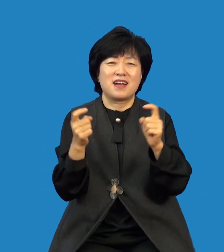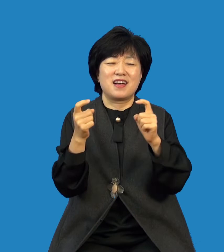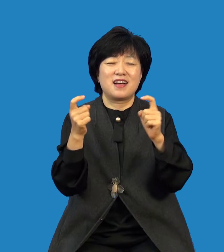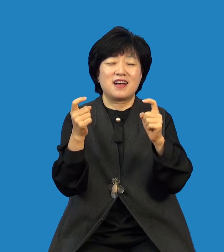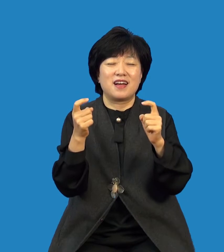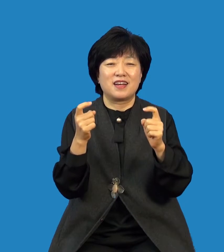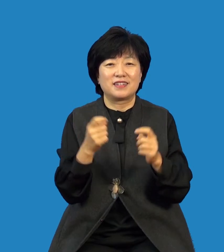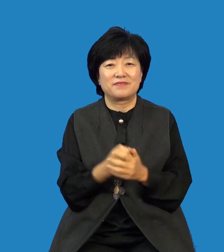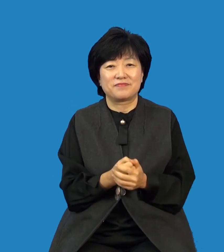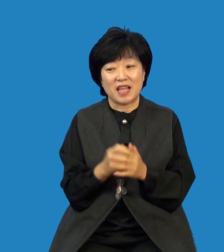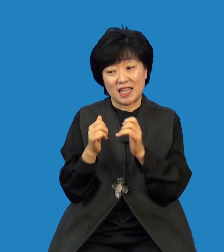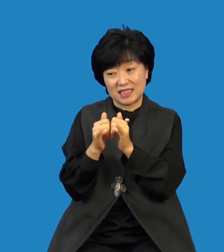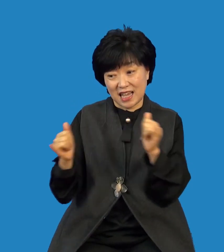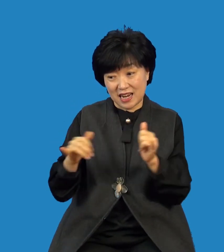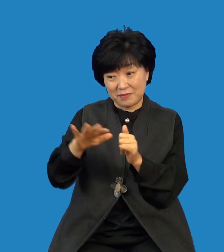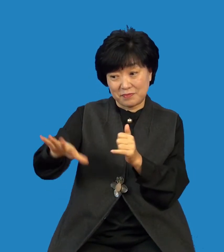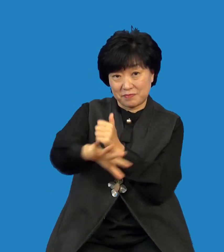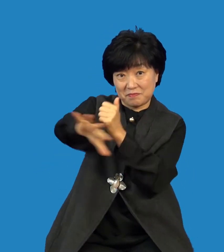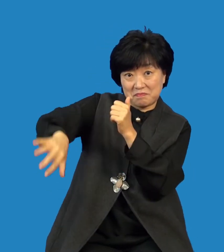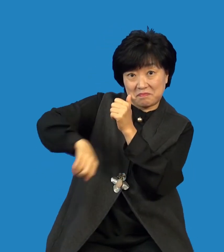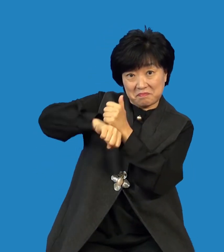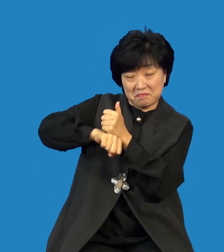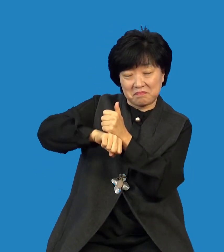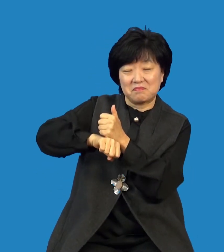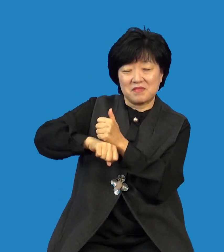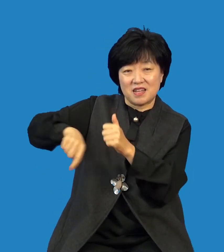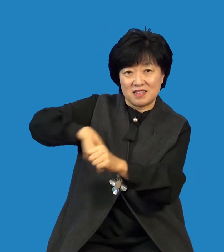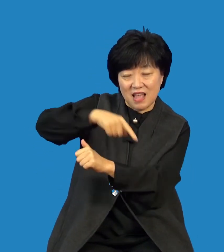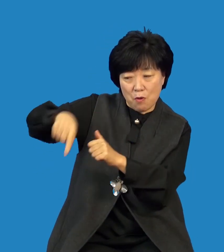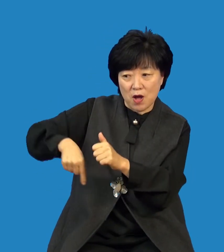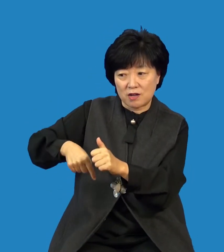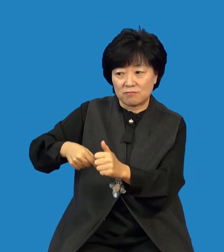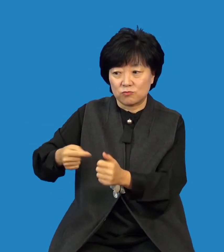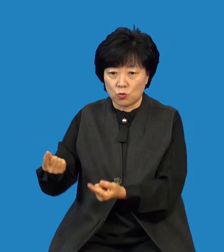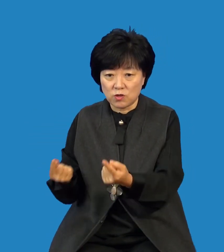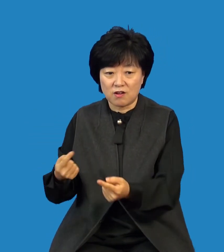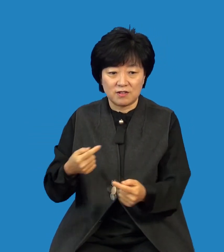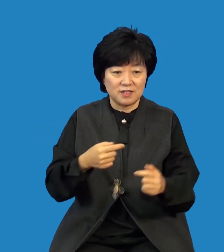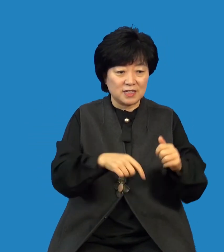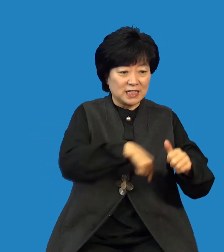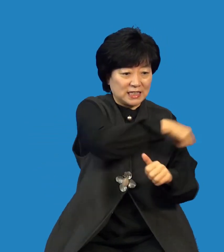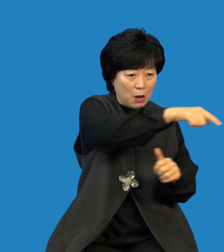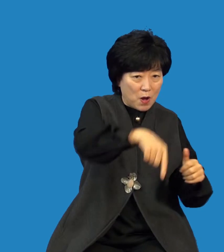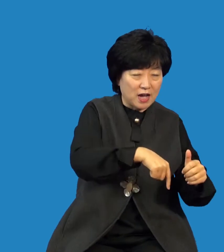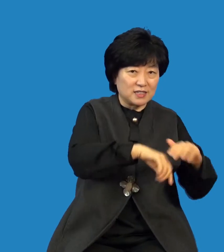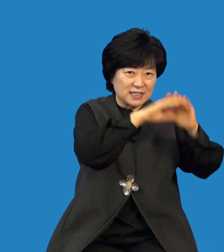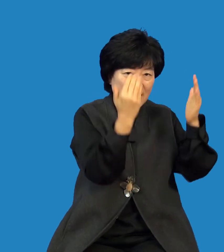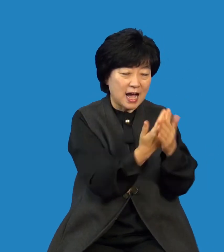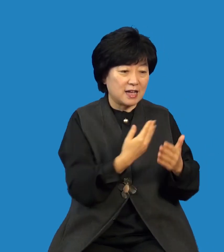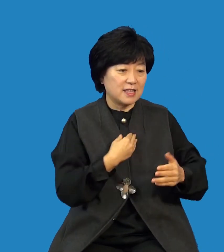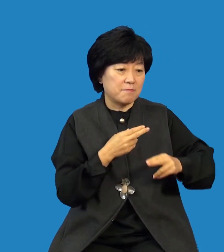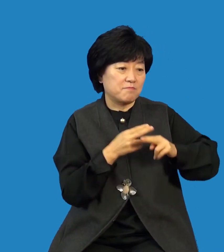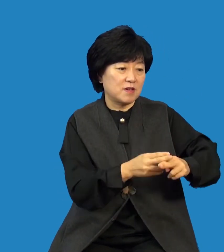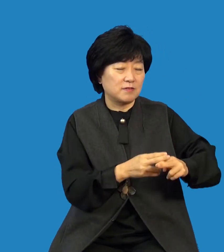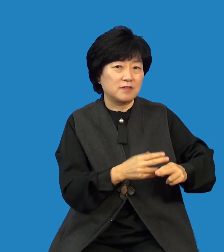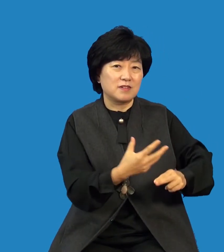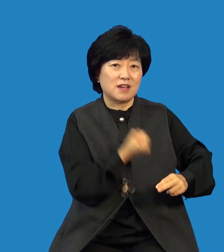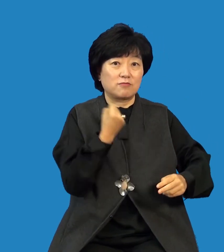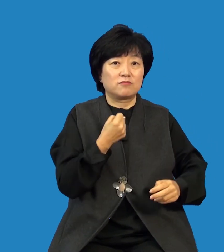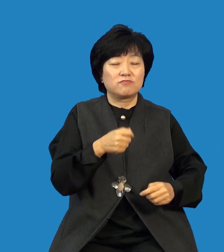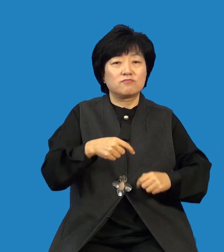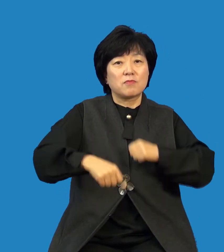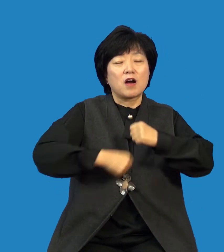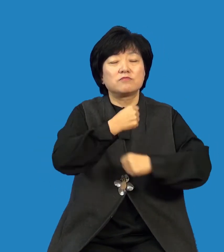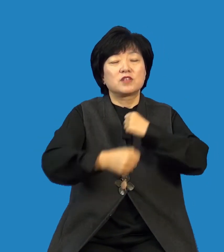가면 사람에 대해서도 완벽하게 내가 조정할 수 있고 상황에 대해서 완벽하게 조정할 수 있고 이렇다고 생각을 하지만 실제로 가보면 다 초보 운전이라는